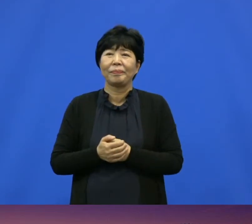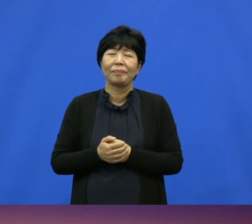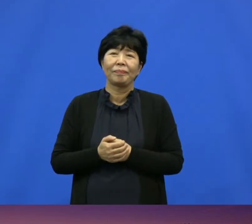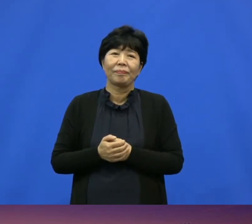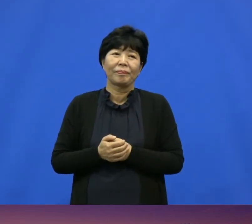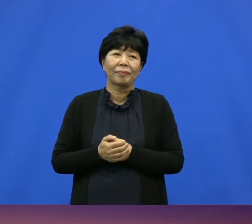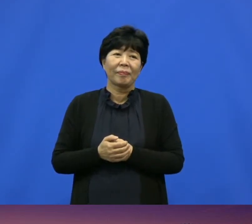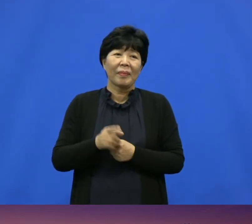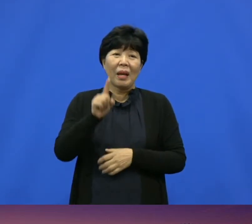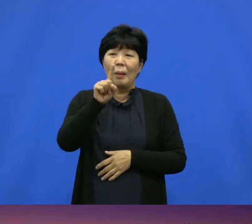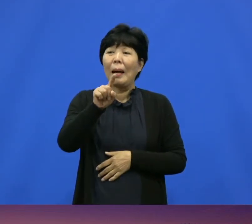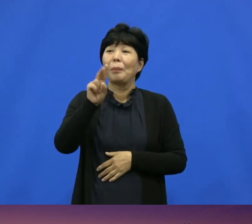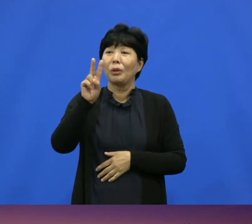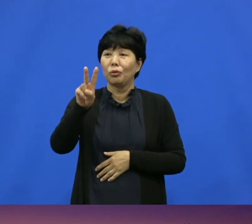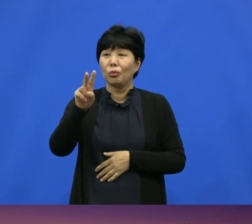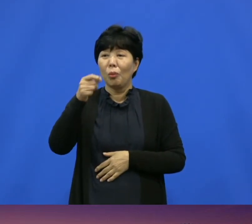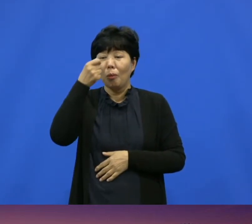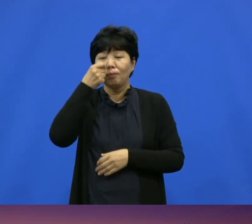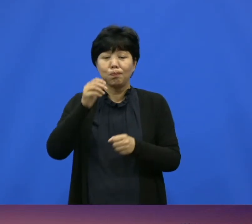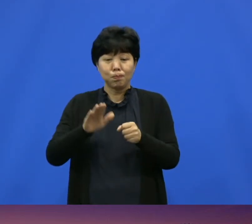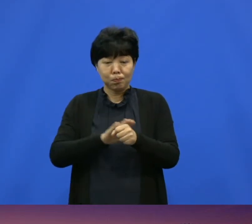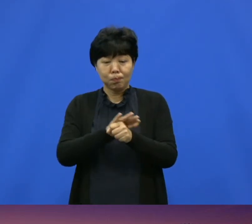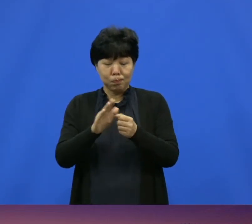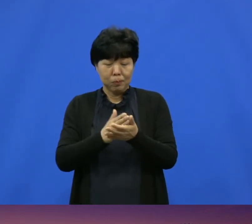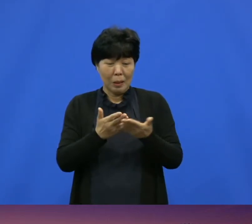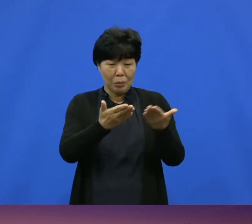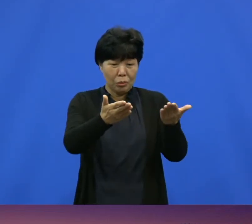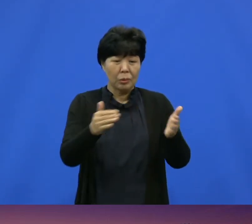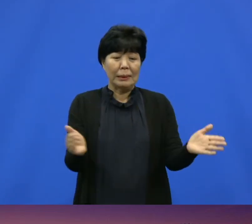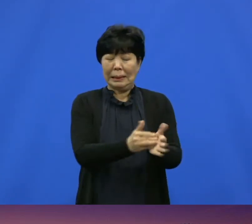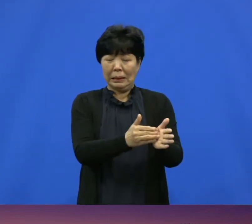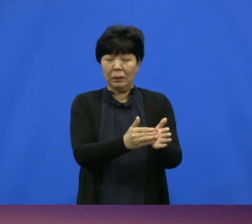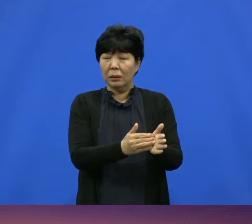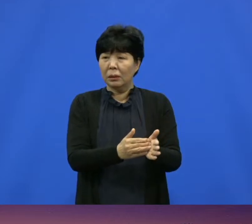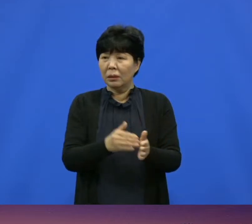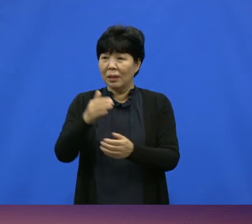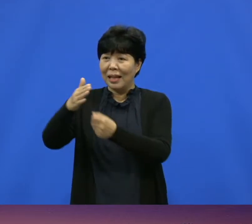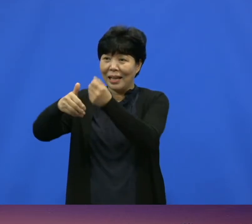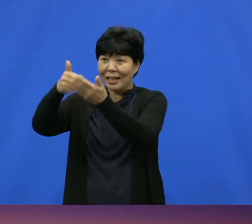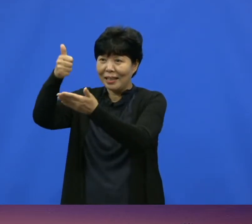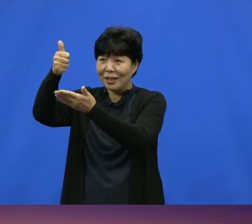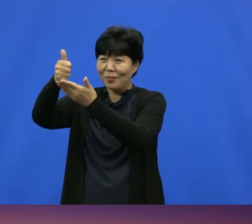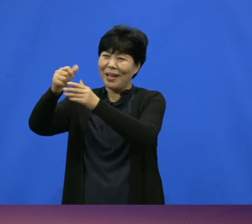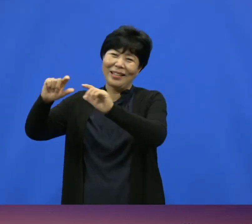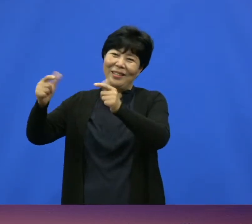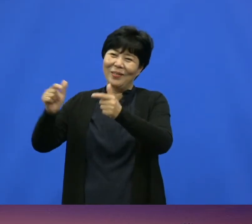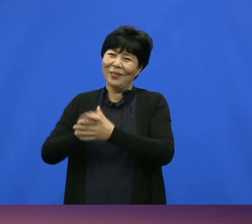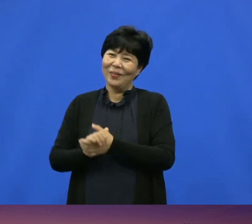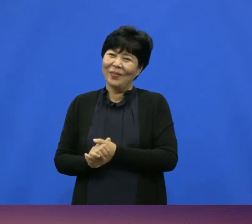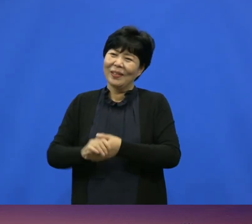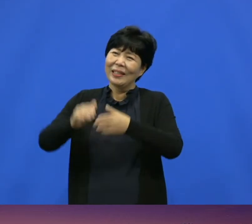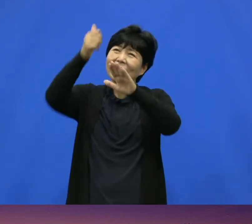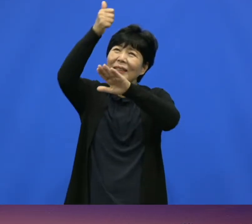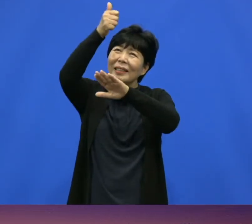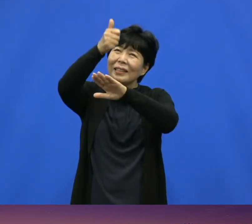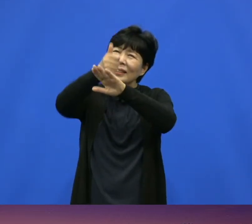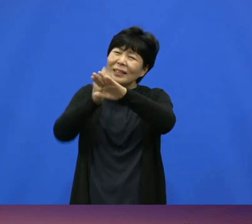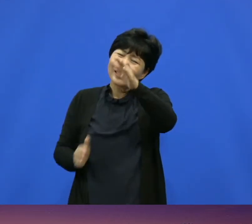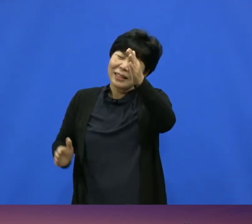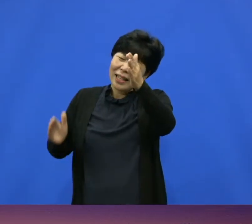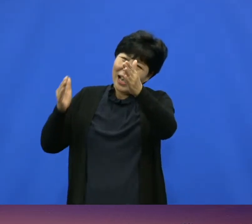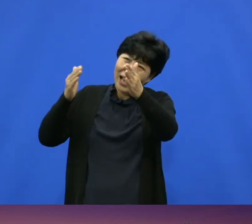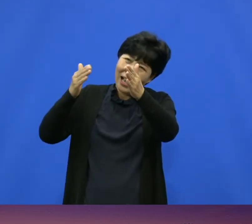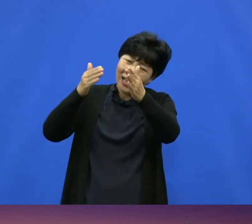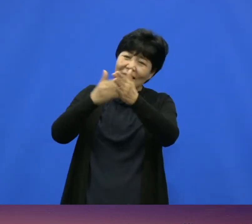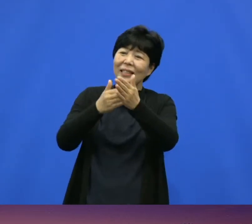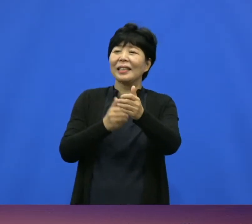한두 번의 긍휼과 자비를 베풀어 주시고 끝내시는 하나님이 아니라 우리를 끝까지 승리케 하시도록